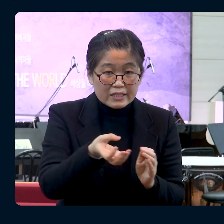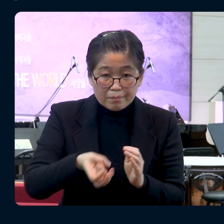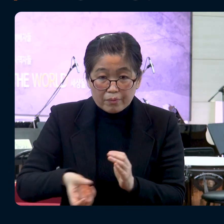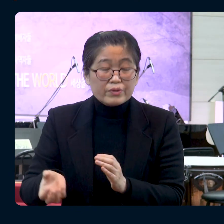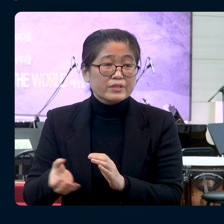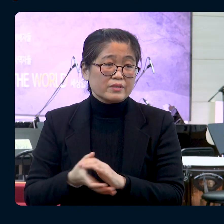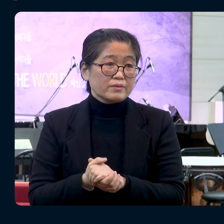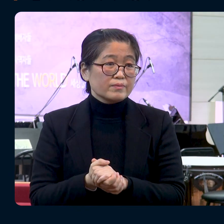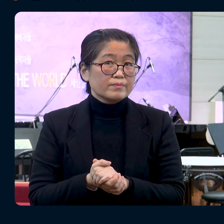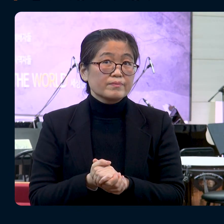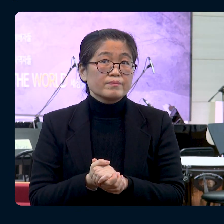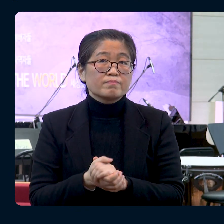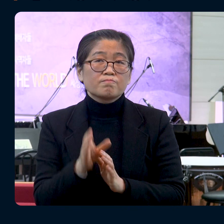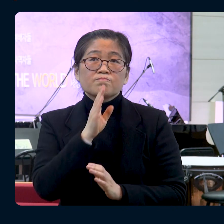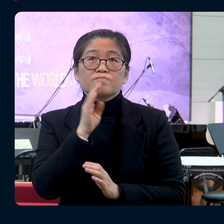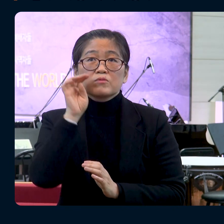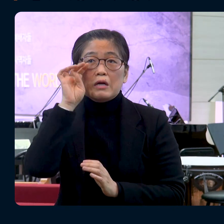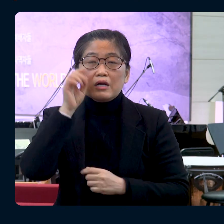믿음으로 씨를 뿌리는 것.